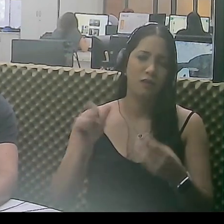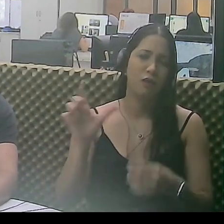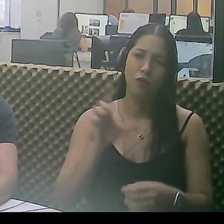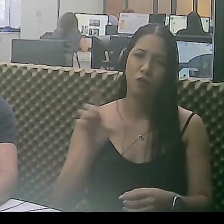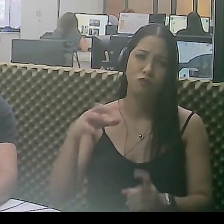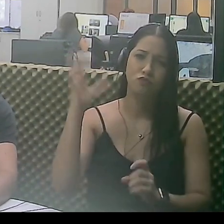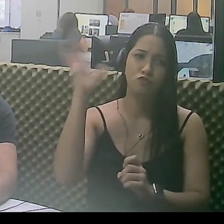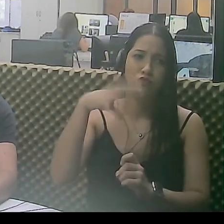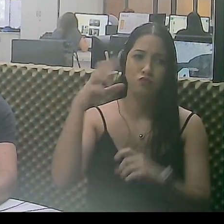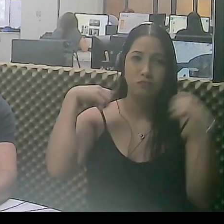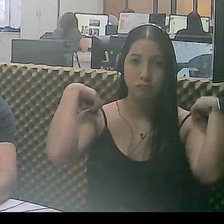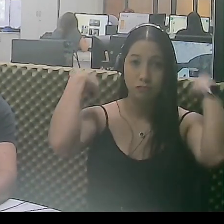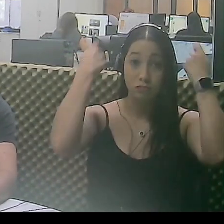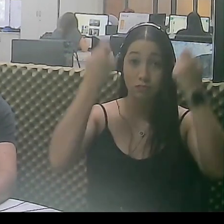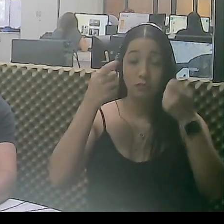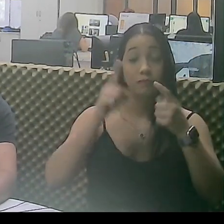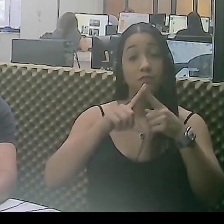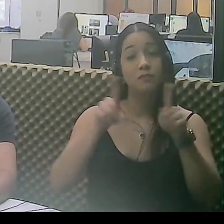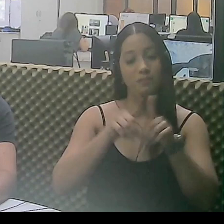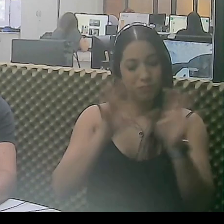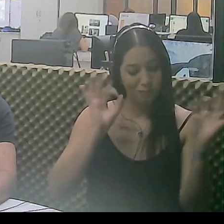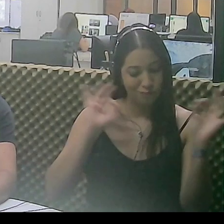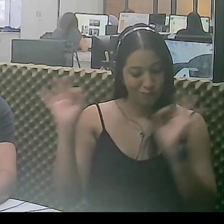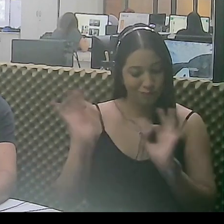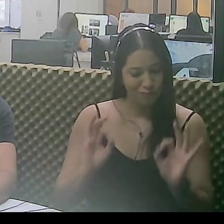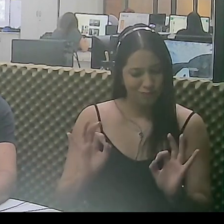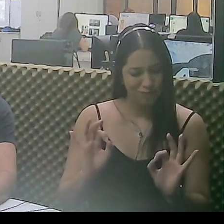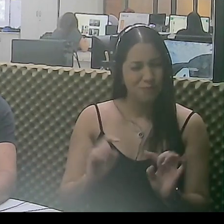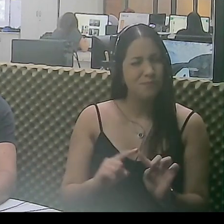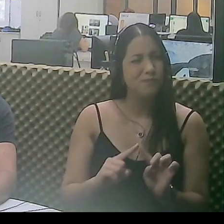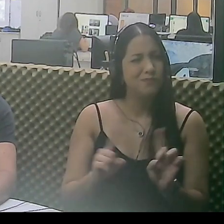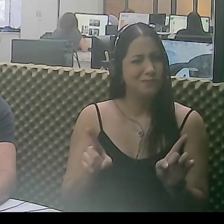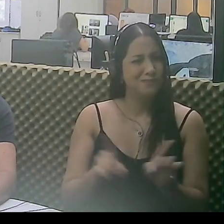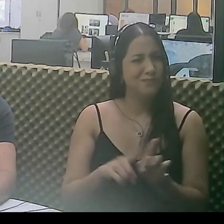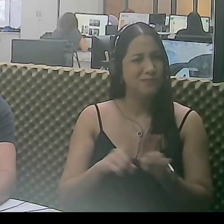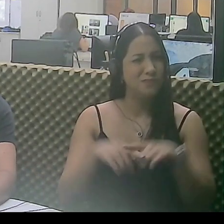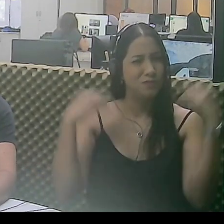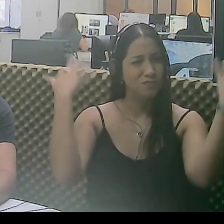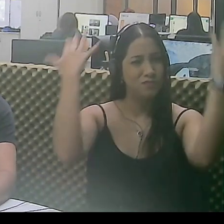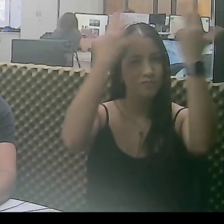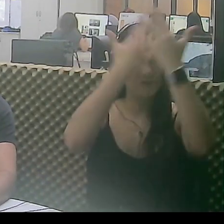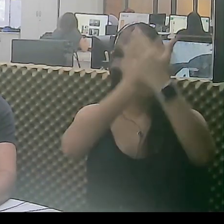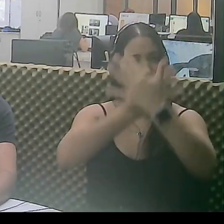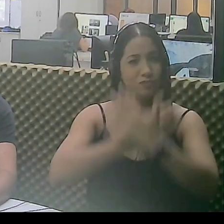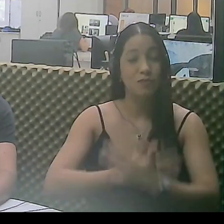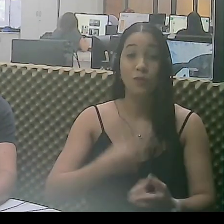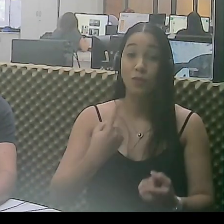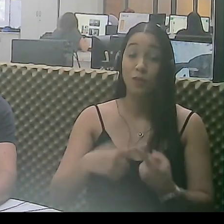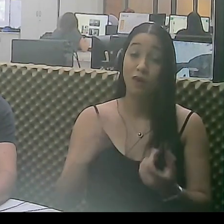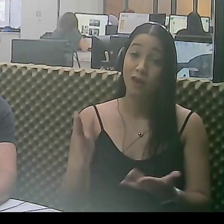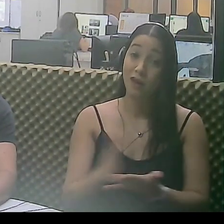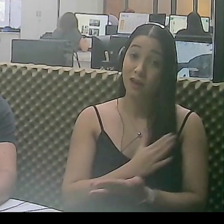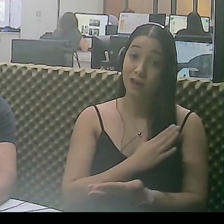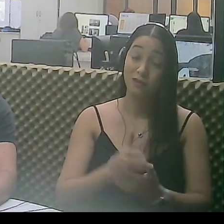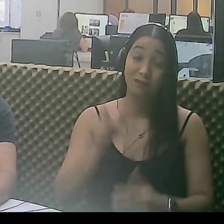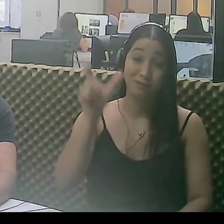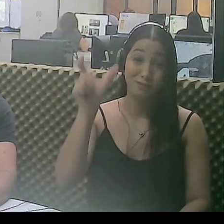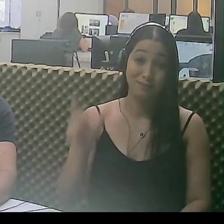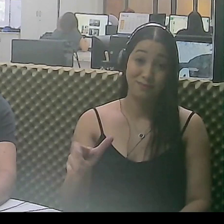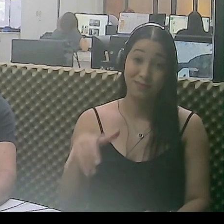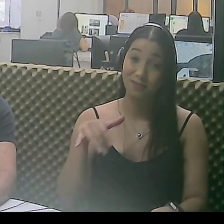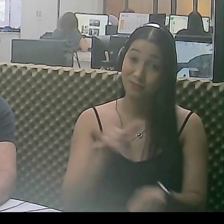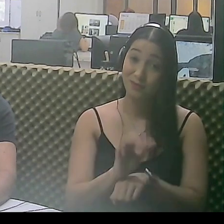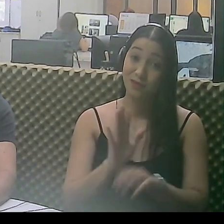protege da chuva e também serve para compor aquele look mas também é uma capa da invisibilidade porque às vezes a Ana não